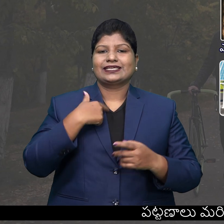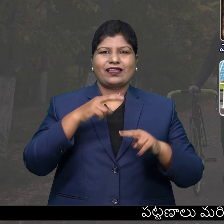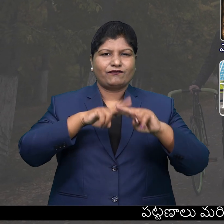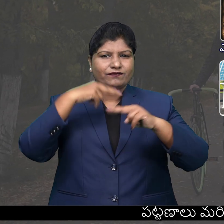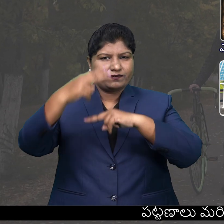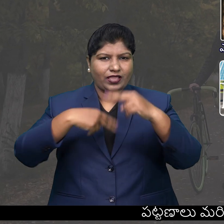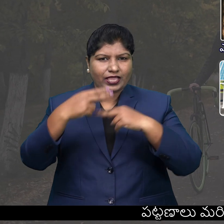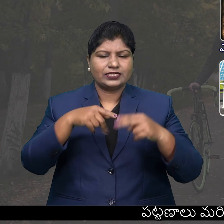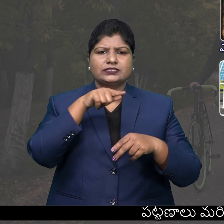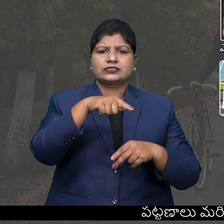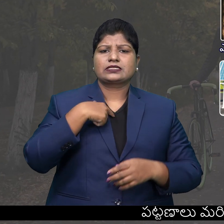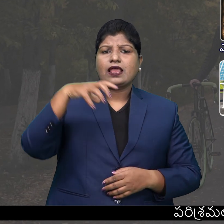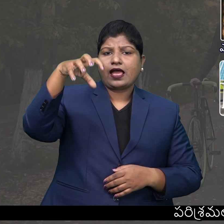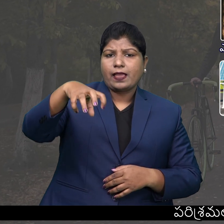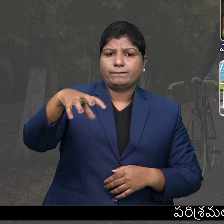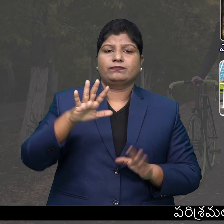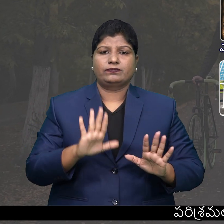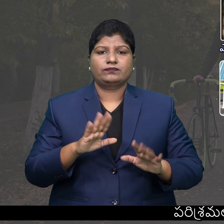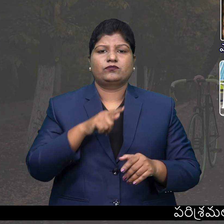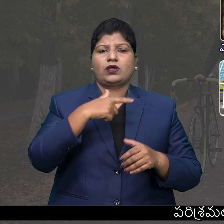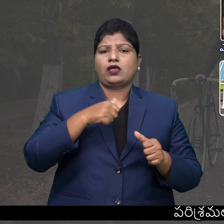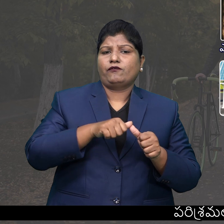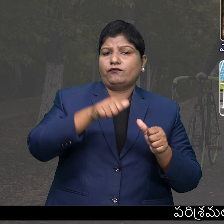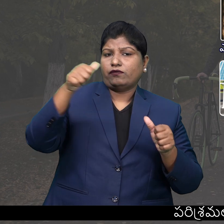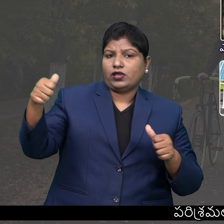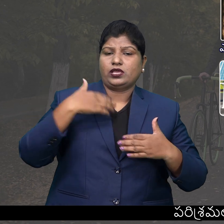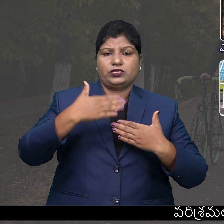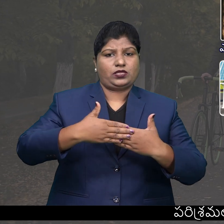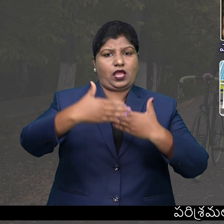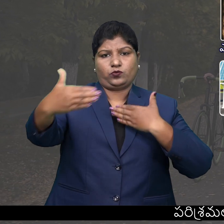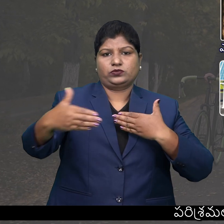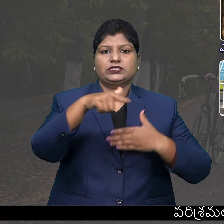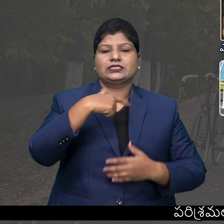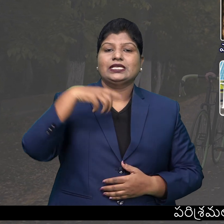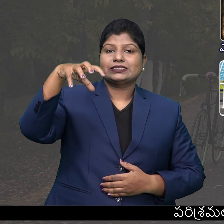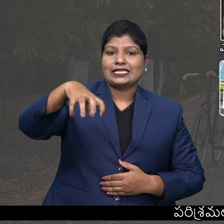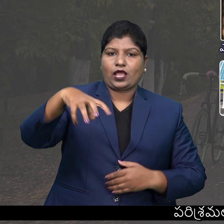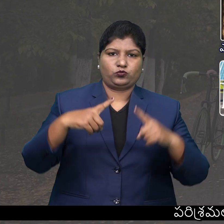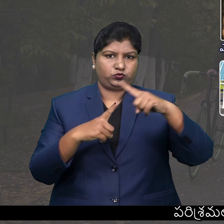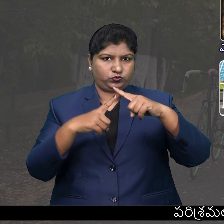పట్టణాలు మరియు నగరాలకు దూరంగా పరిశ్రమలు స్థాపించబడాలి.